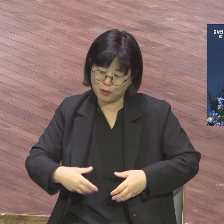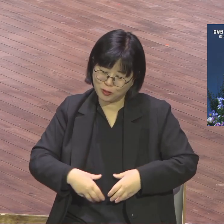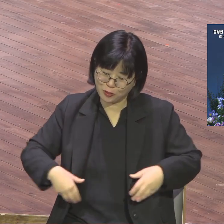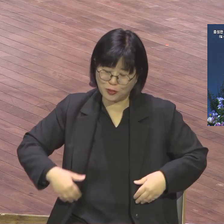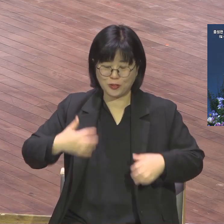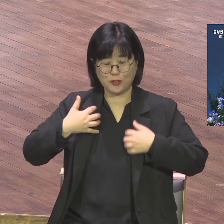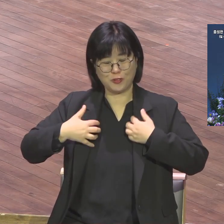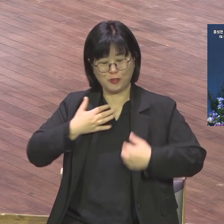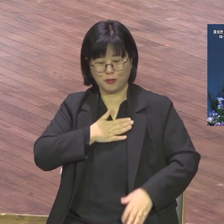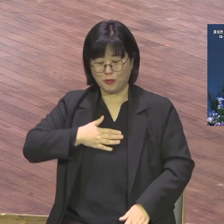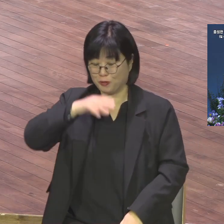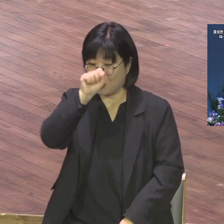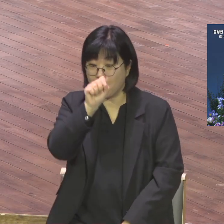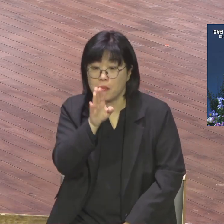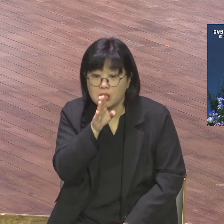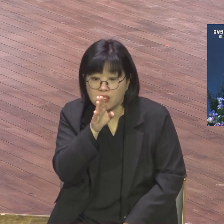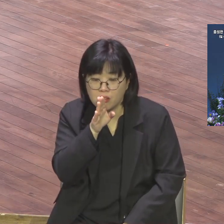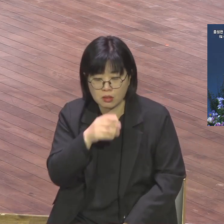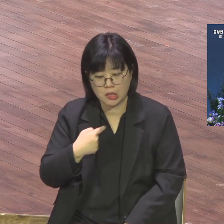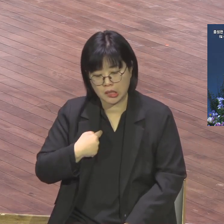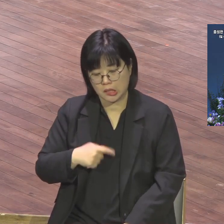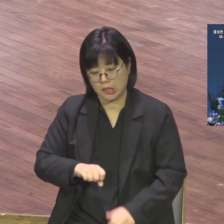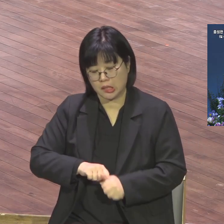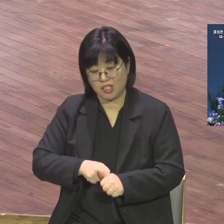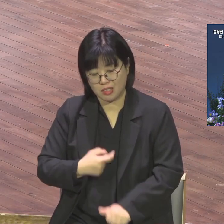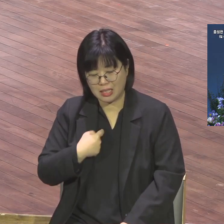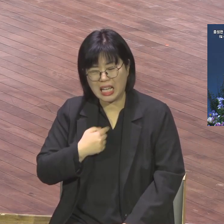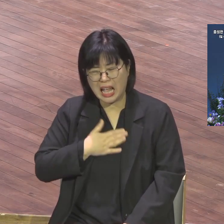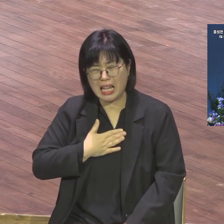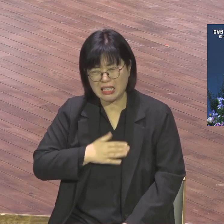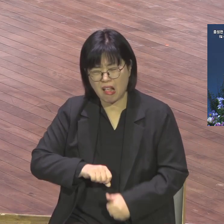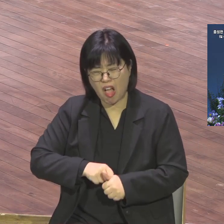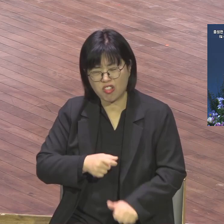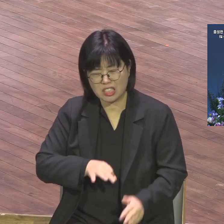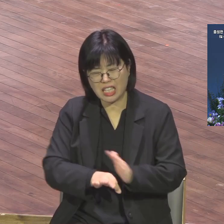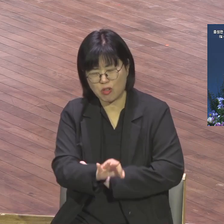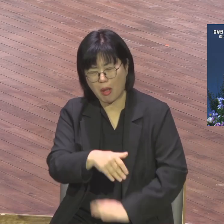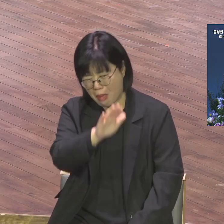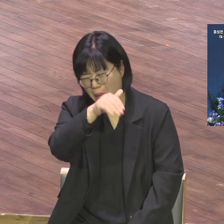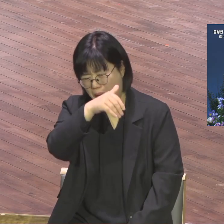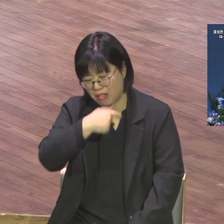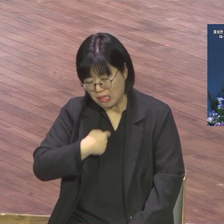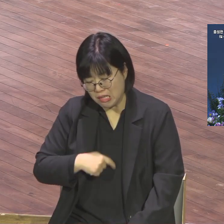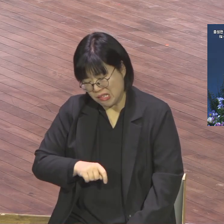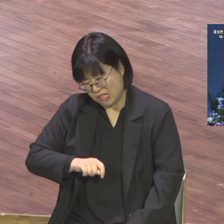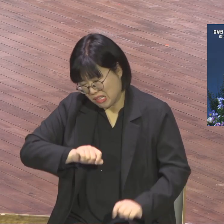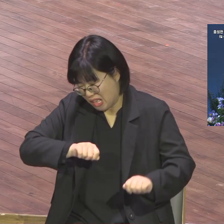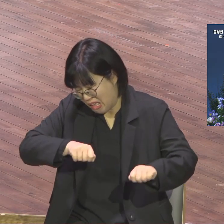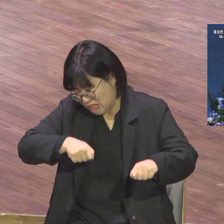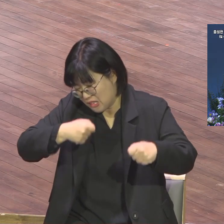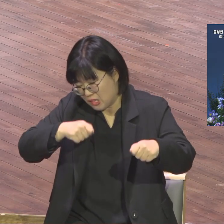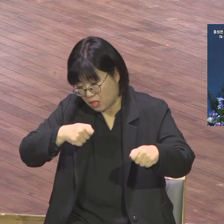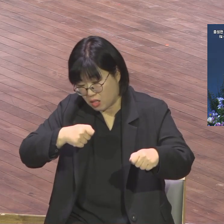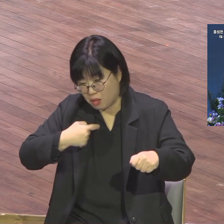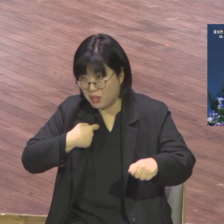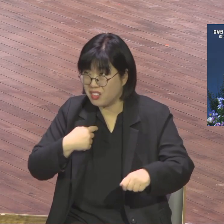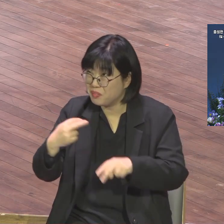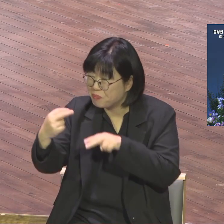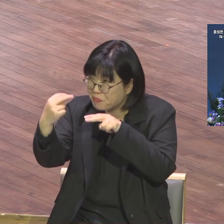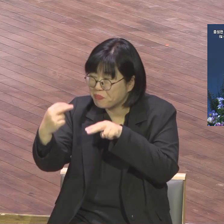때 설레임으로 오늘 또 예배를 드리는 그 감격, 기쁨, 주사장이 걸림돌이 되긴 하지만